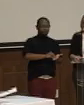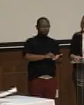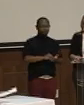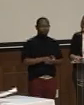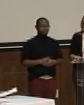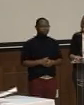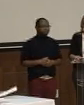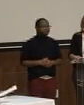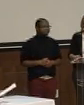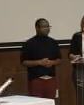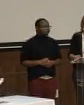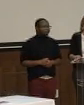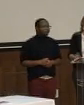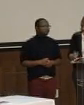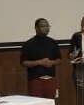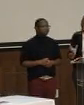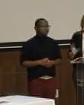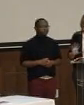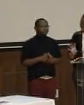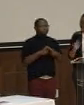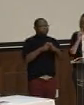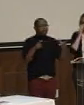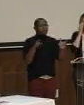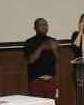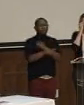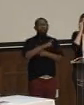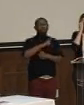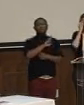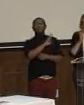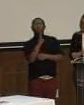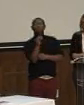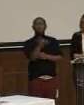Ok, a maioria tem nome, eu acho que eu vi só uma sem.